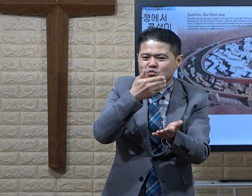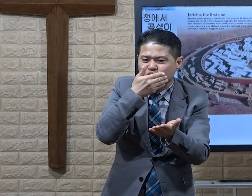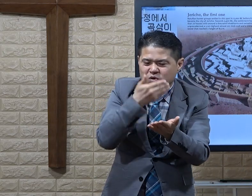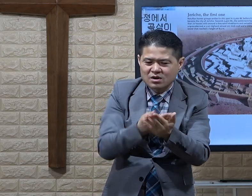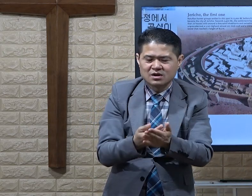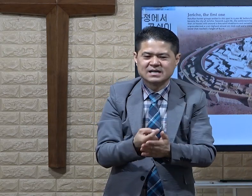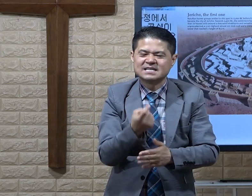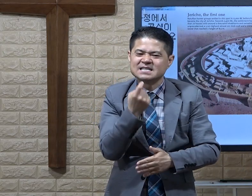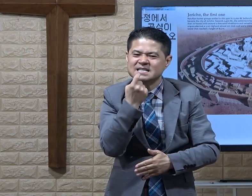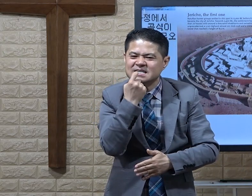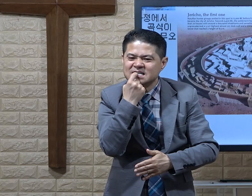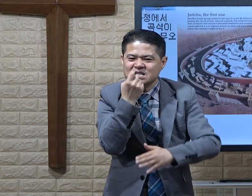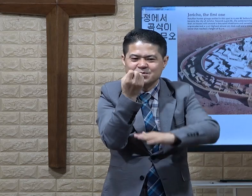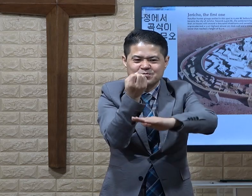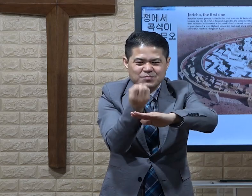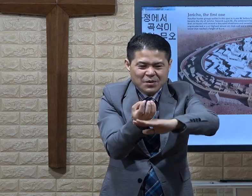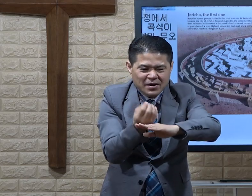값진 물건, 금, 은이나